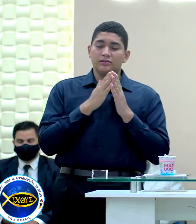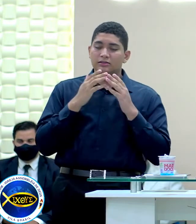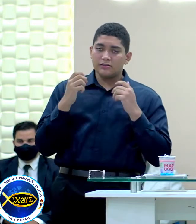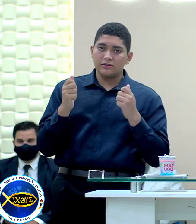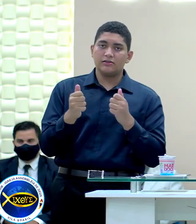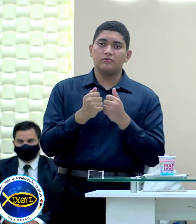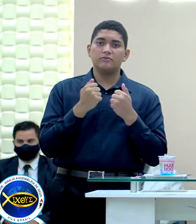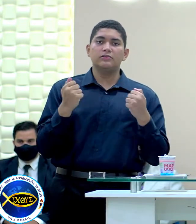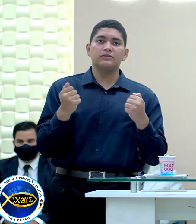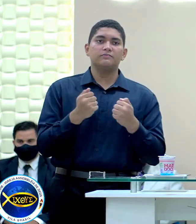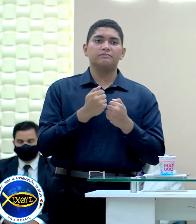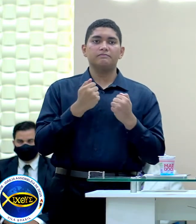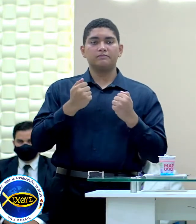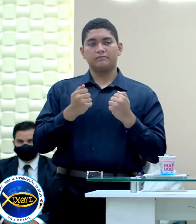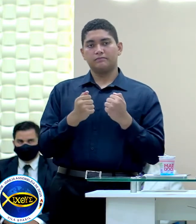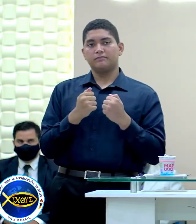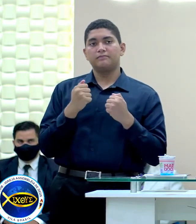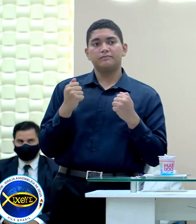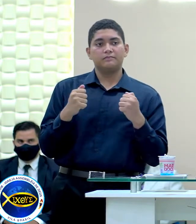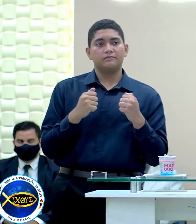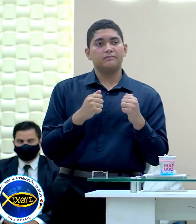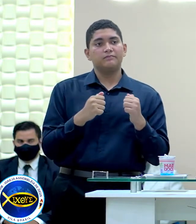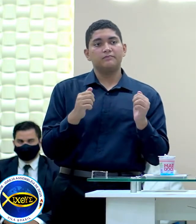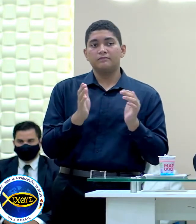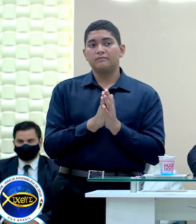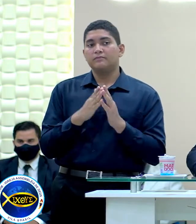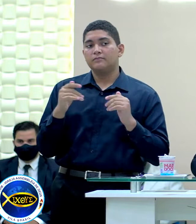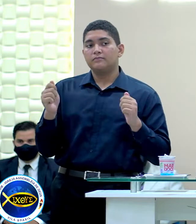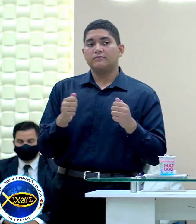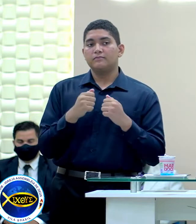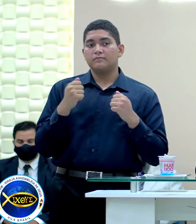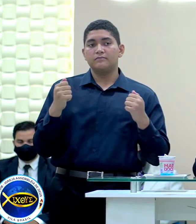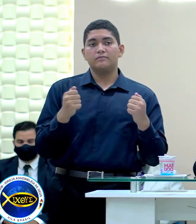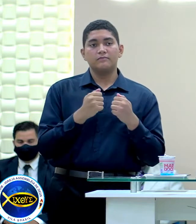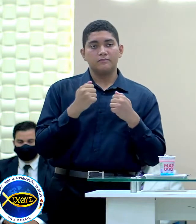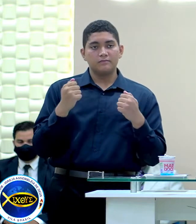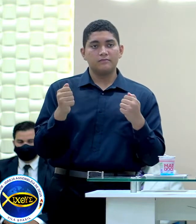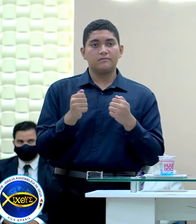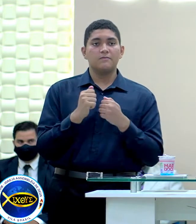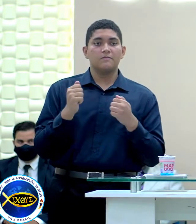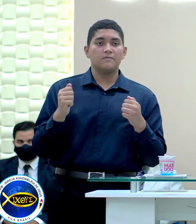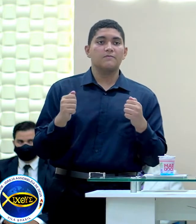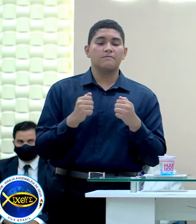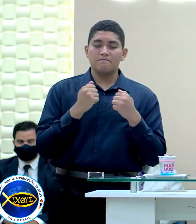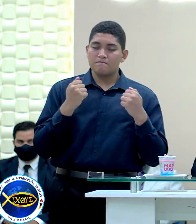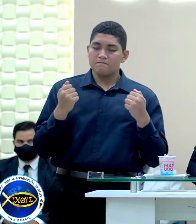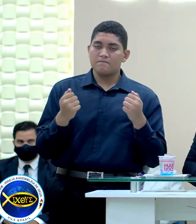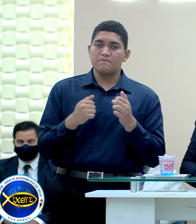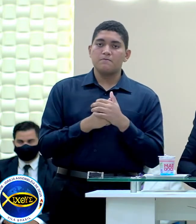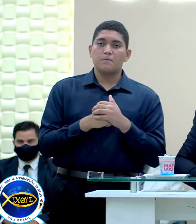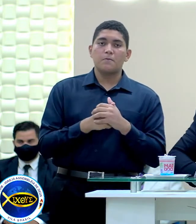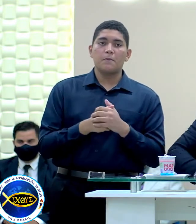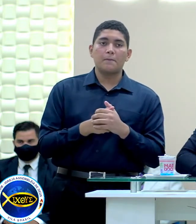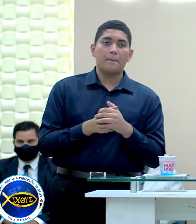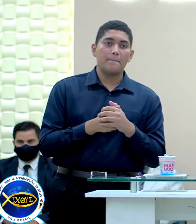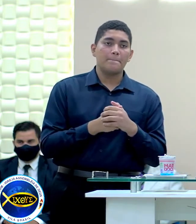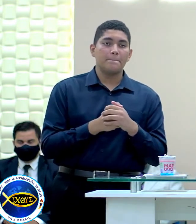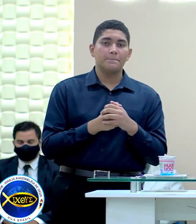aleluia, aleluia, aleluia, aleluia, aleluia.